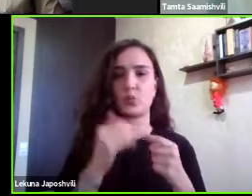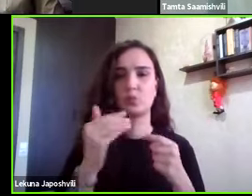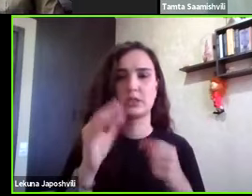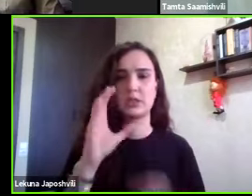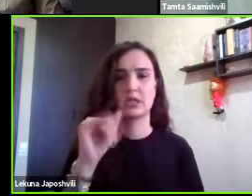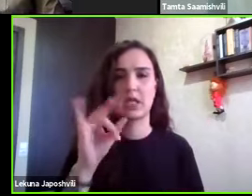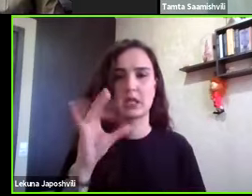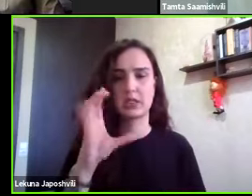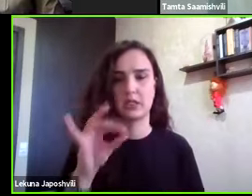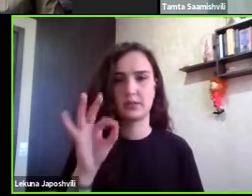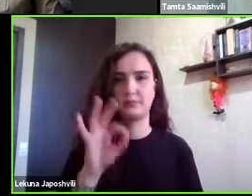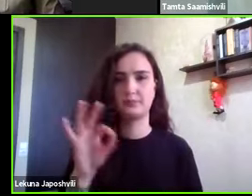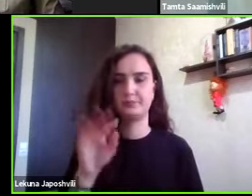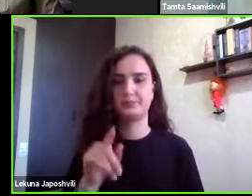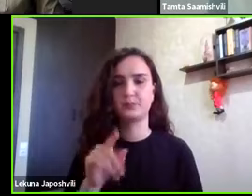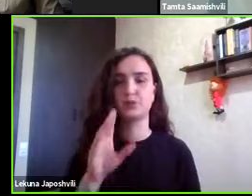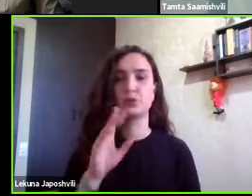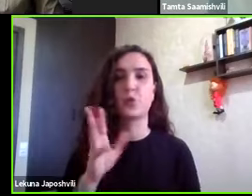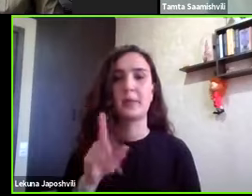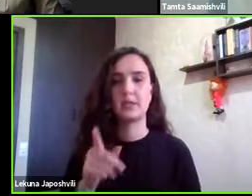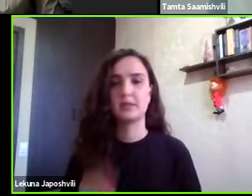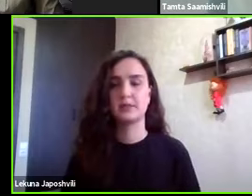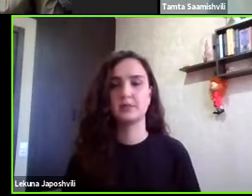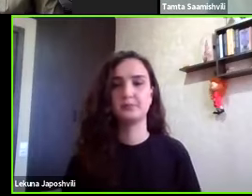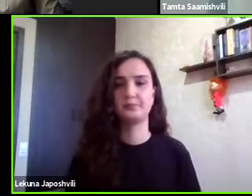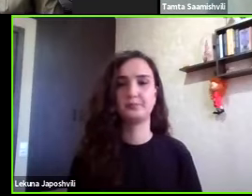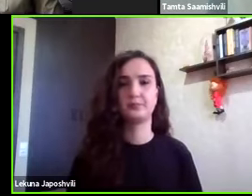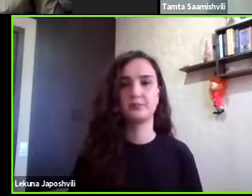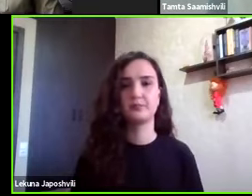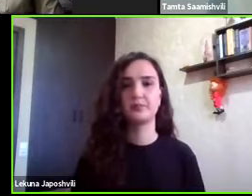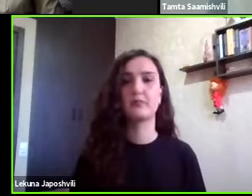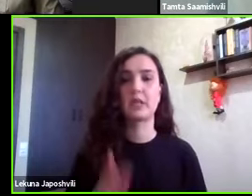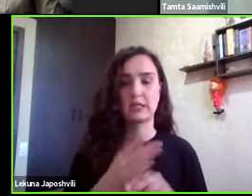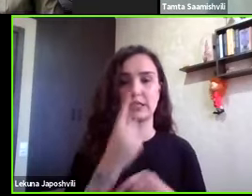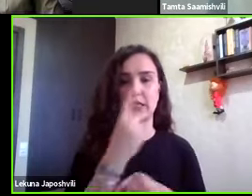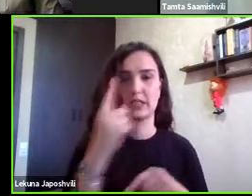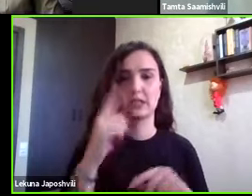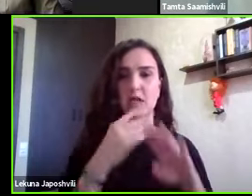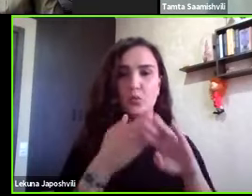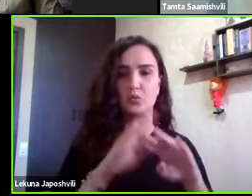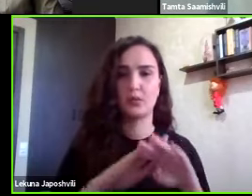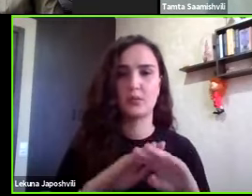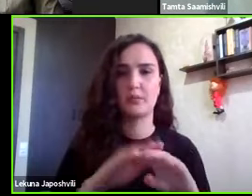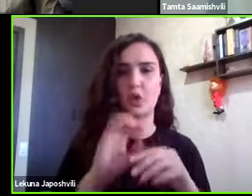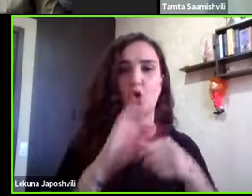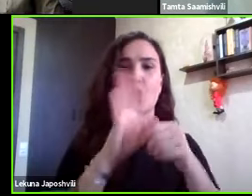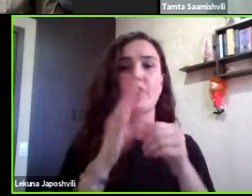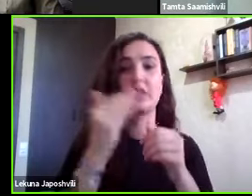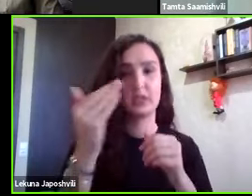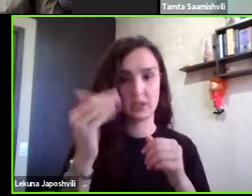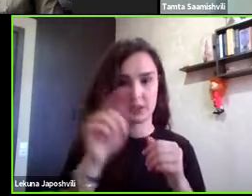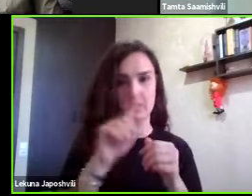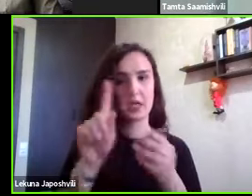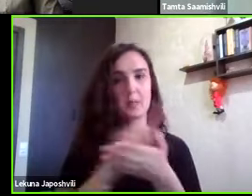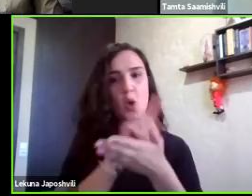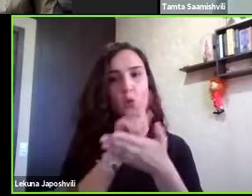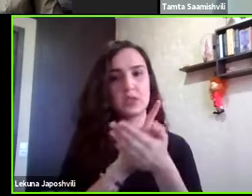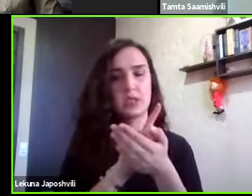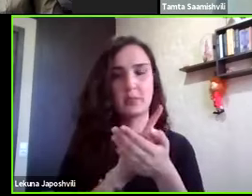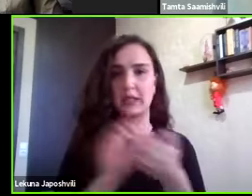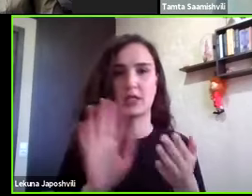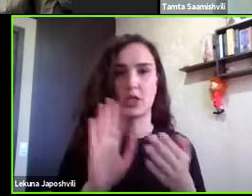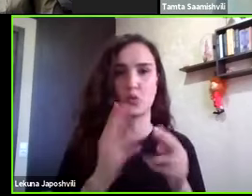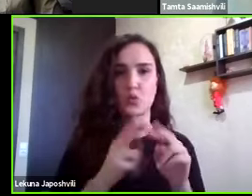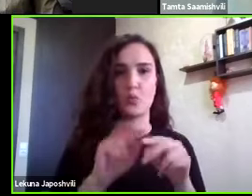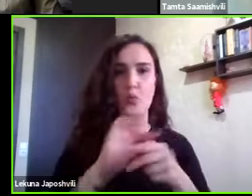ხო? რომელიც არის ერთ-ერთი გართულება COVID-ის, მაგრამ აუცილებელი არ არის, რომ